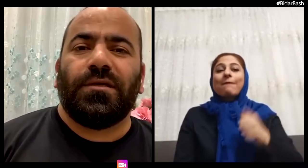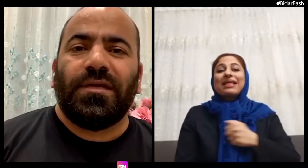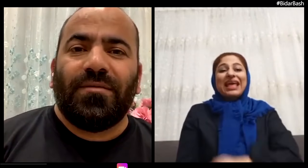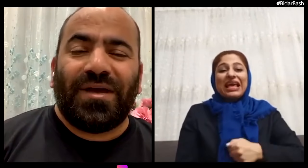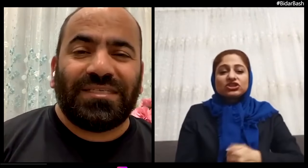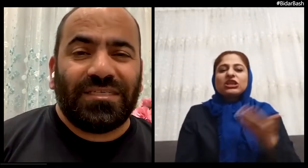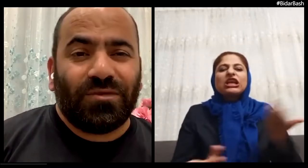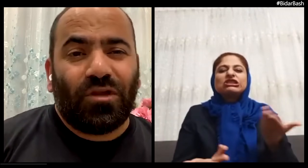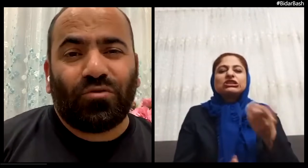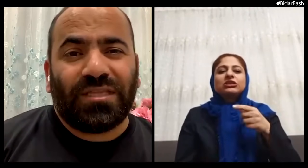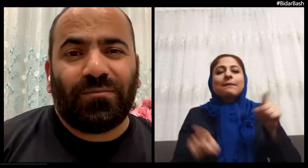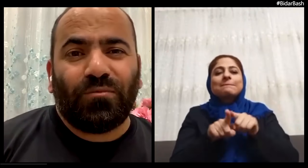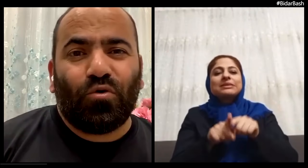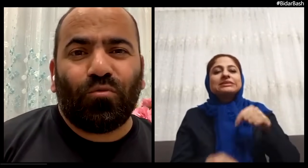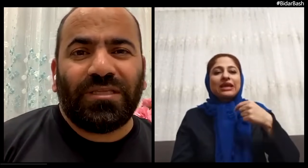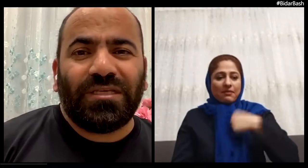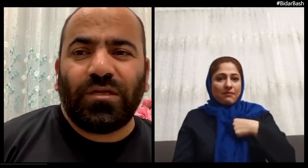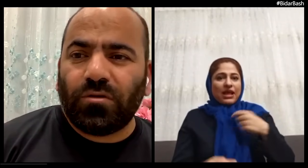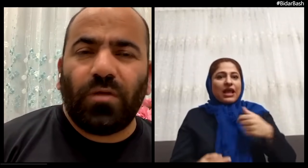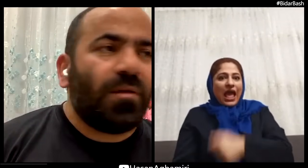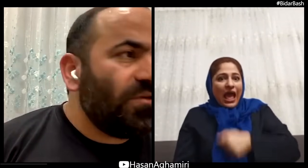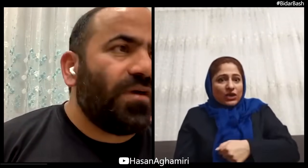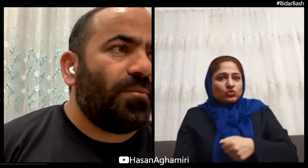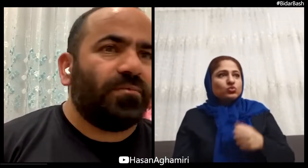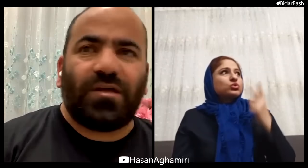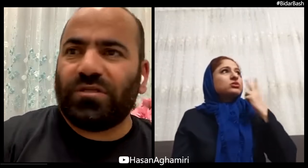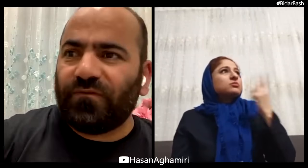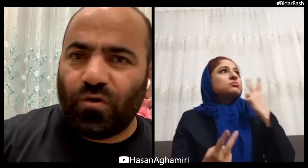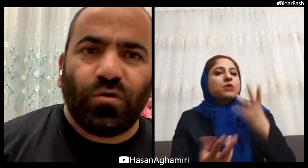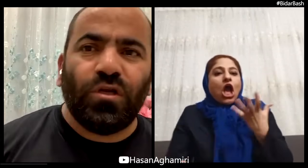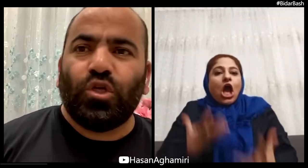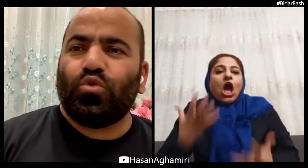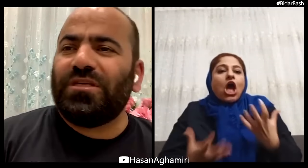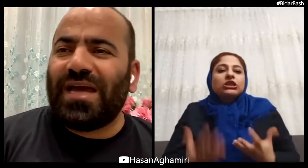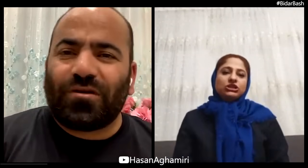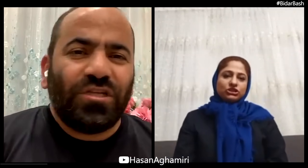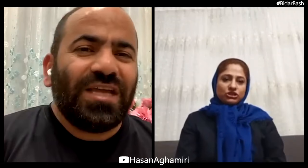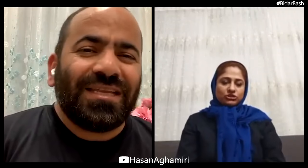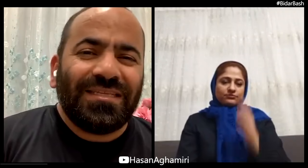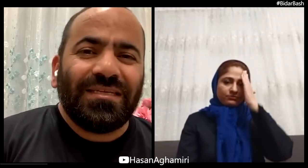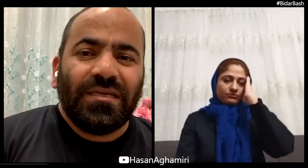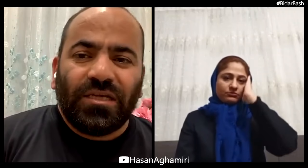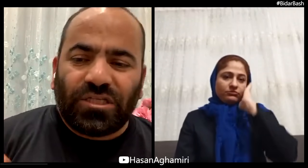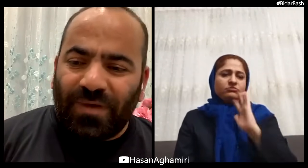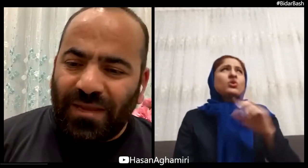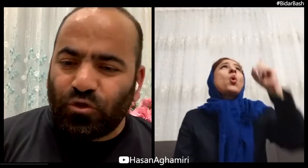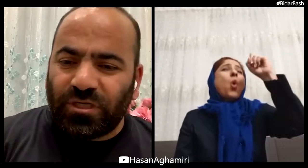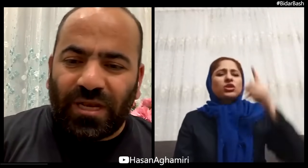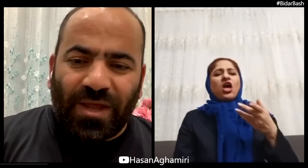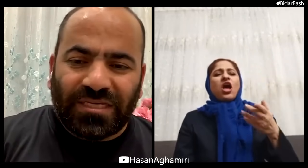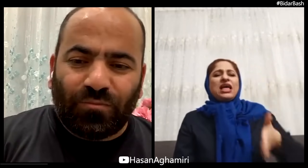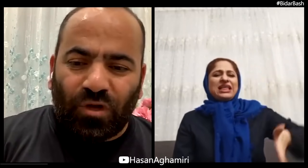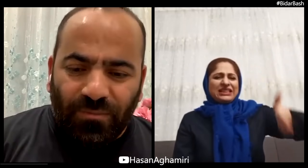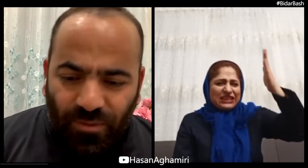داده. پس این که میگه لا تعذبنی به عقوبته، یعنی خدای من میفهمم در و دیوار رو جوری طراحی کردی که من همینجور